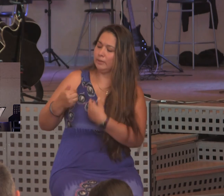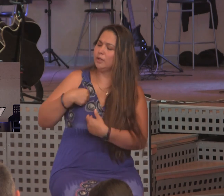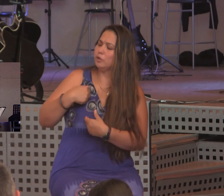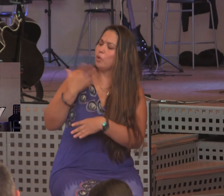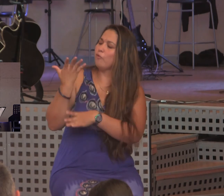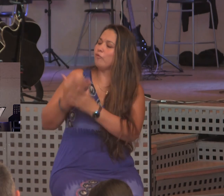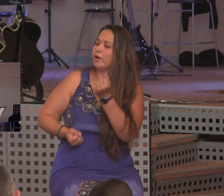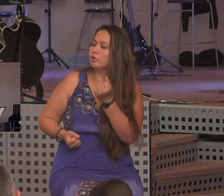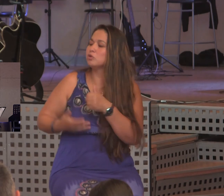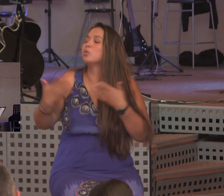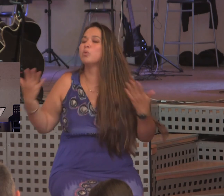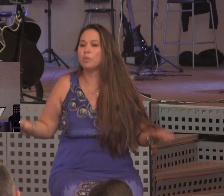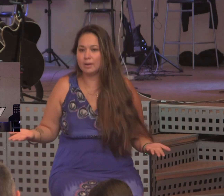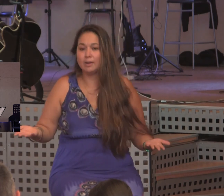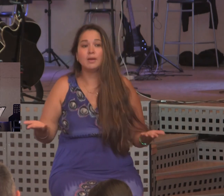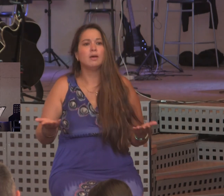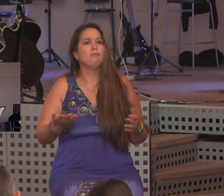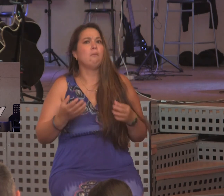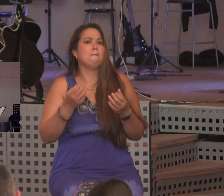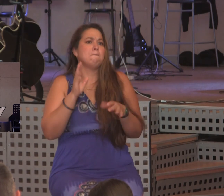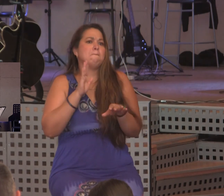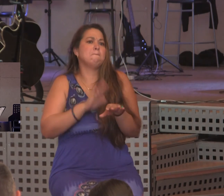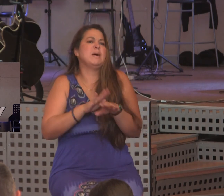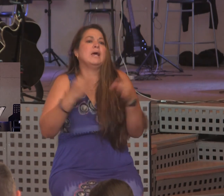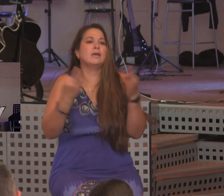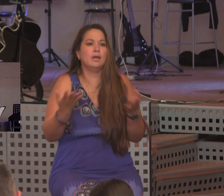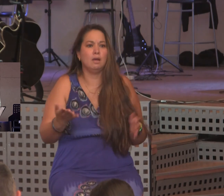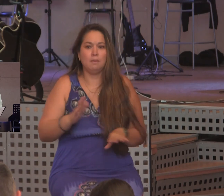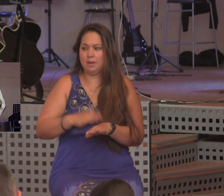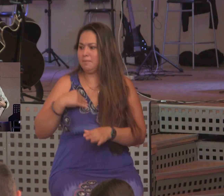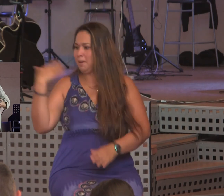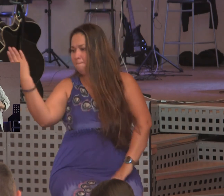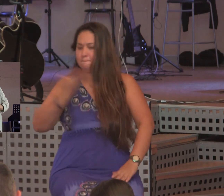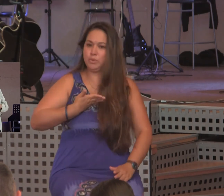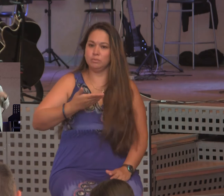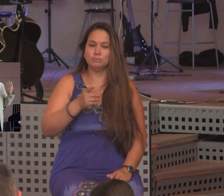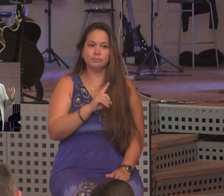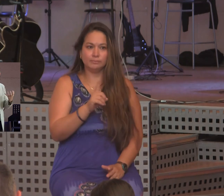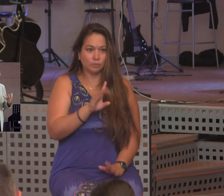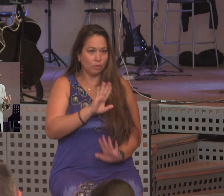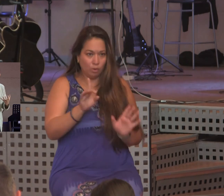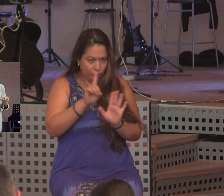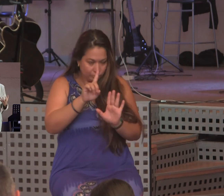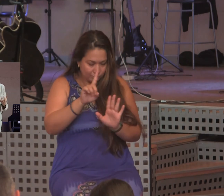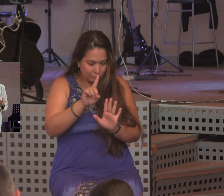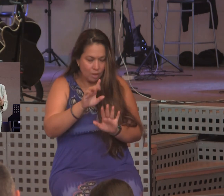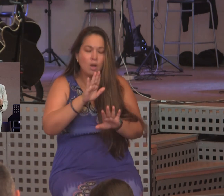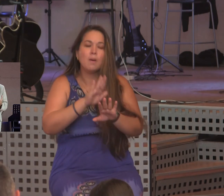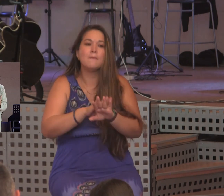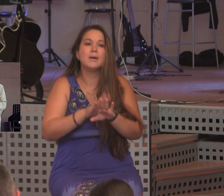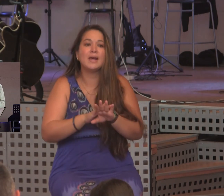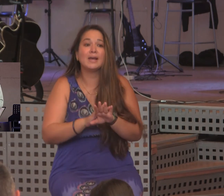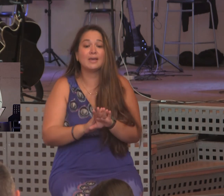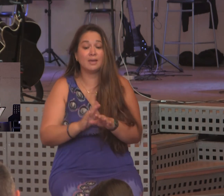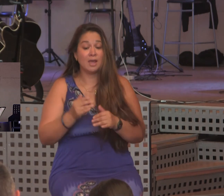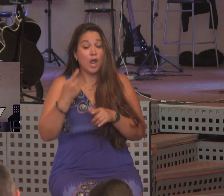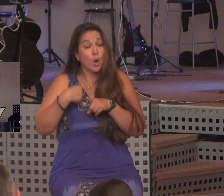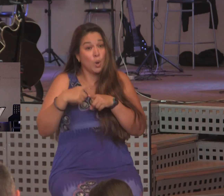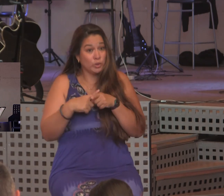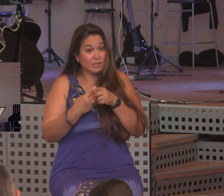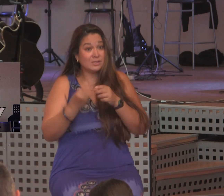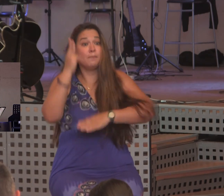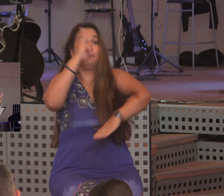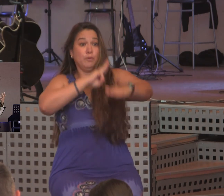estamos viendo. ¿Para qué? ¿Para castigarnos? No. Para que salga lo profético que hay y para que